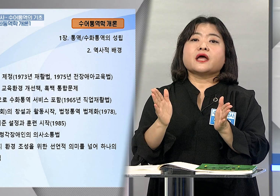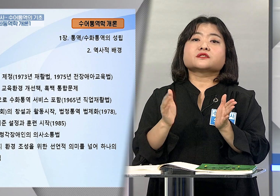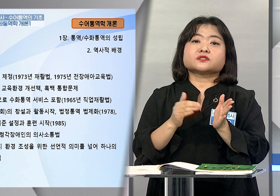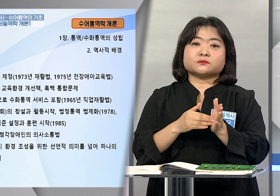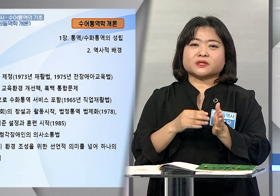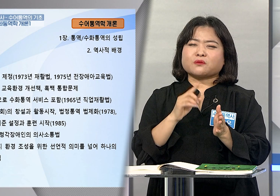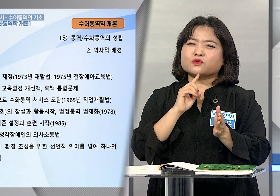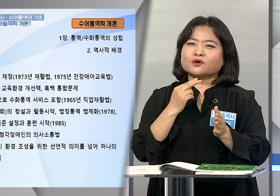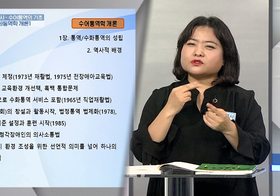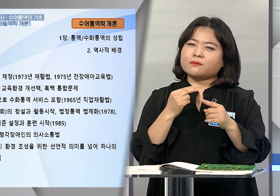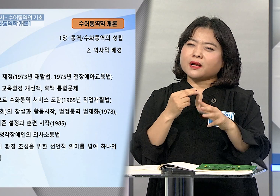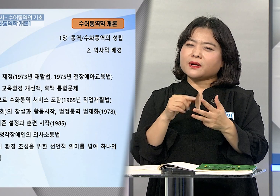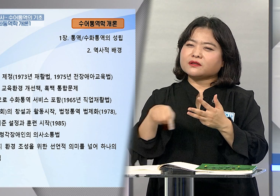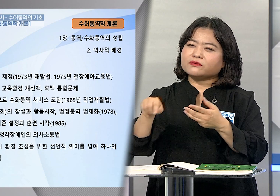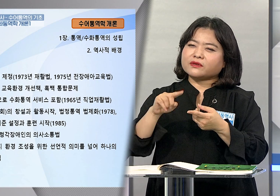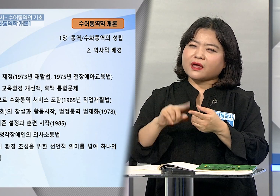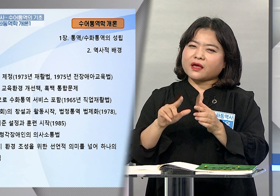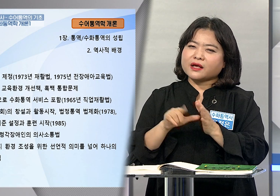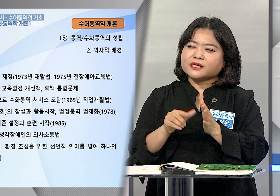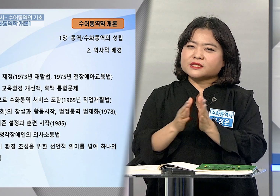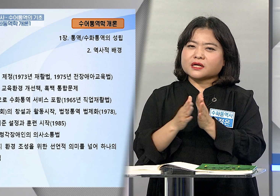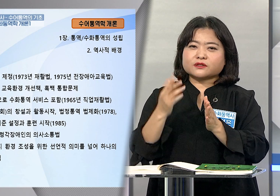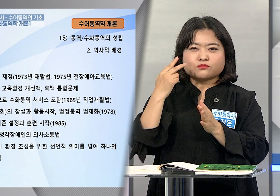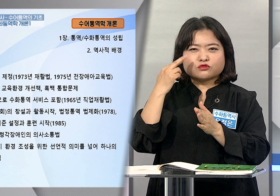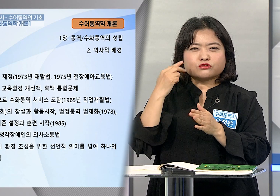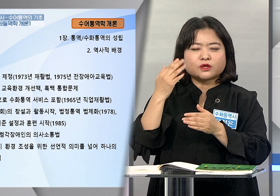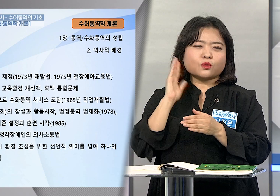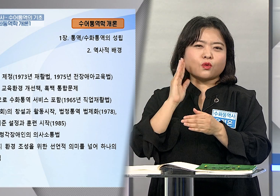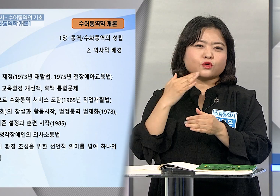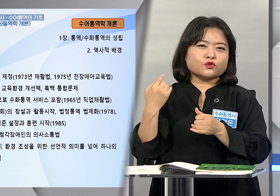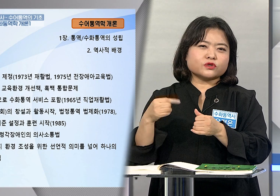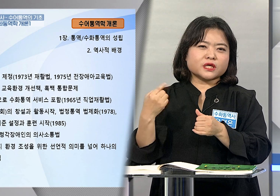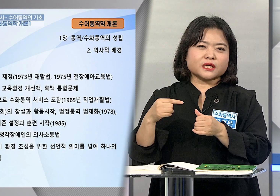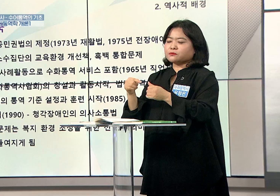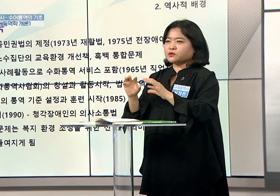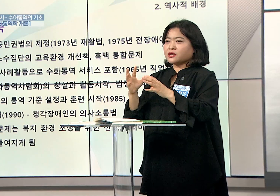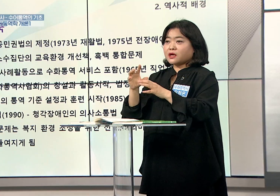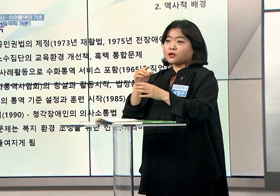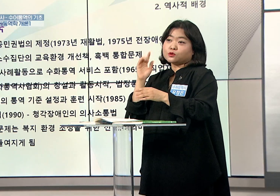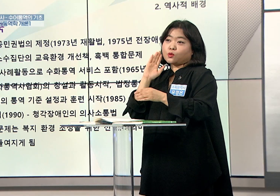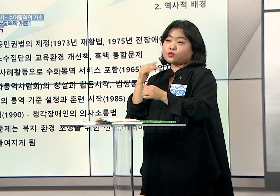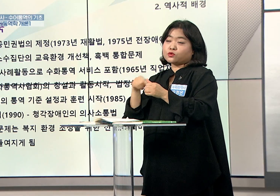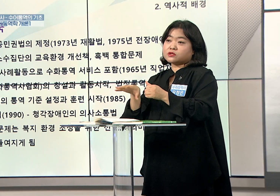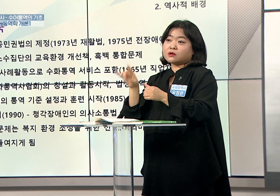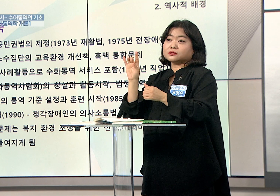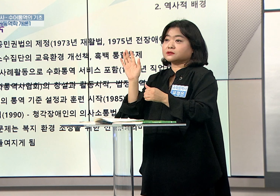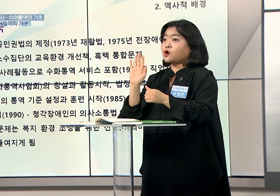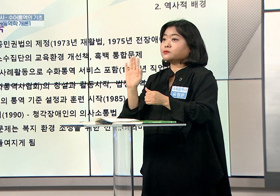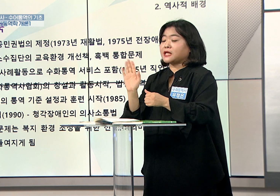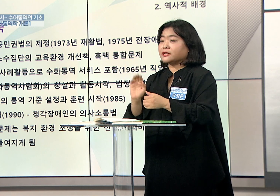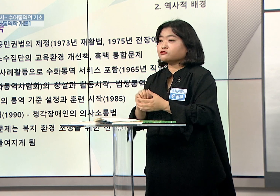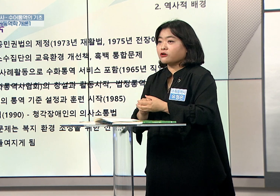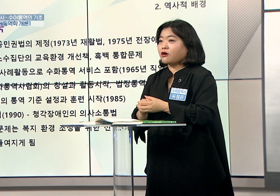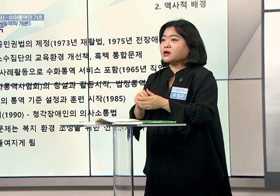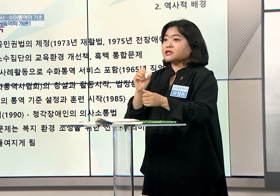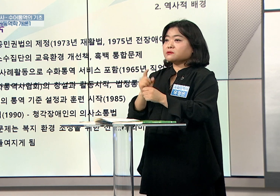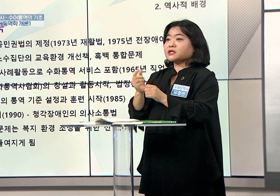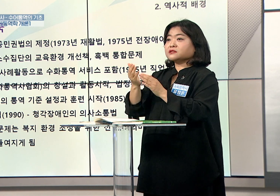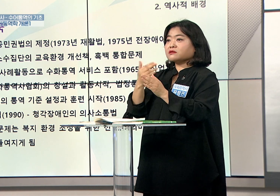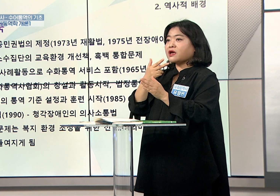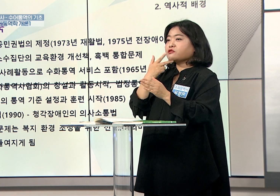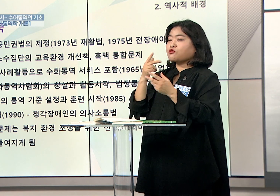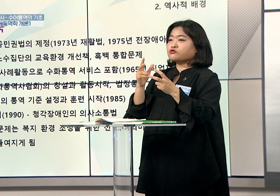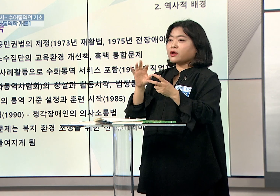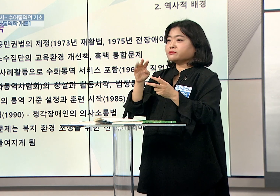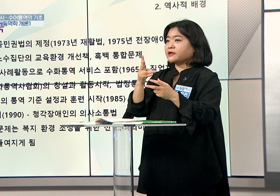시작을 했었습니다. 물론 1800년대에 시작된 미국의 농교육이 뭐 세계의 농교육의 처음은 아니고요. 이미